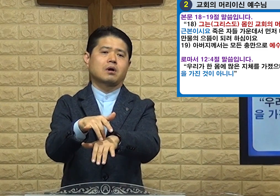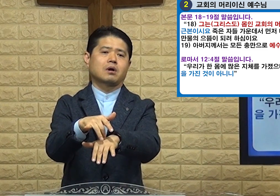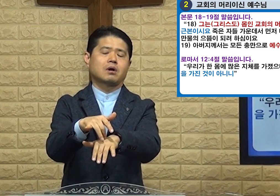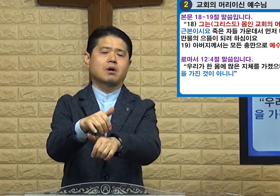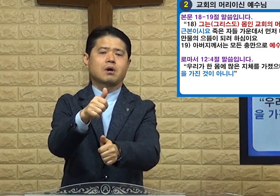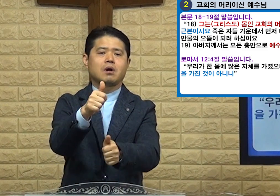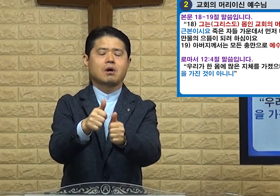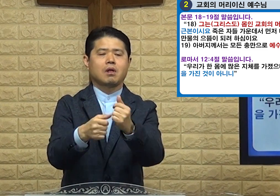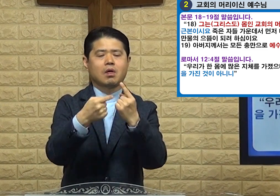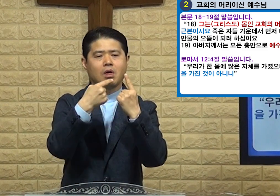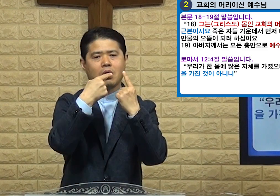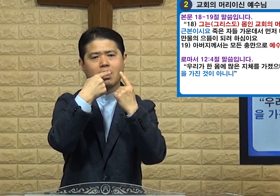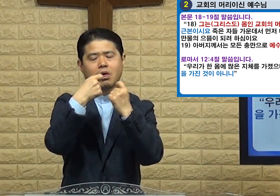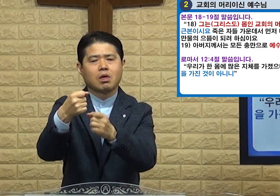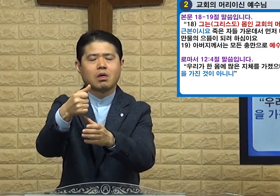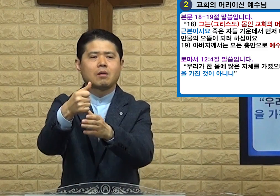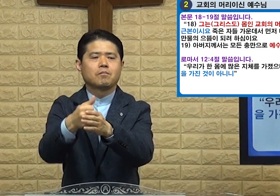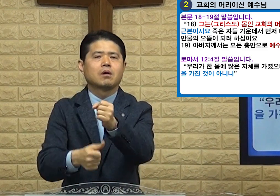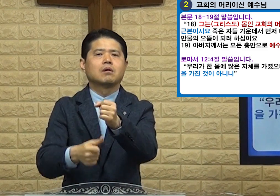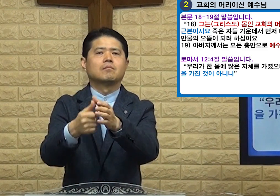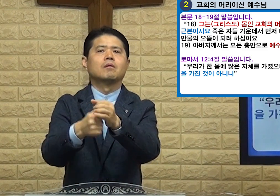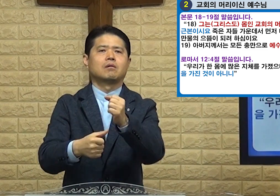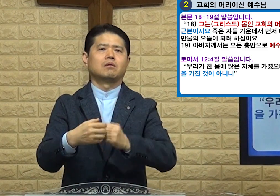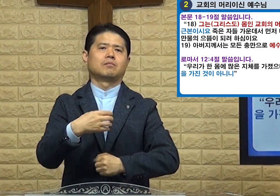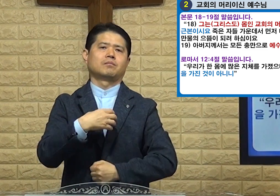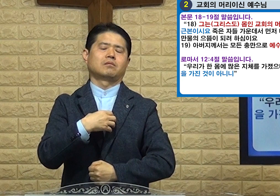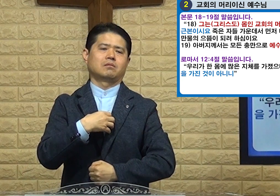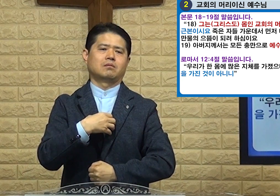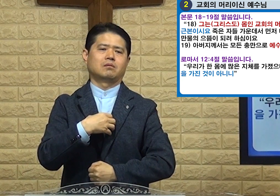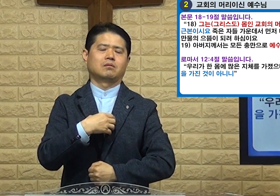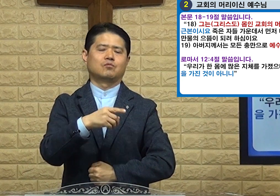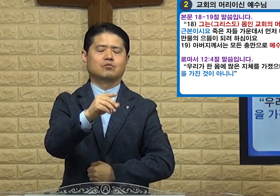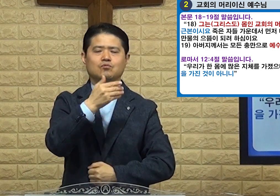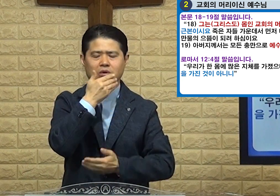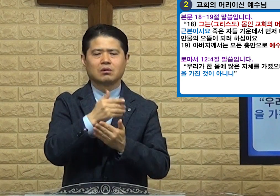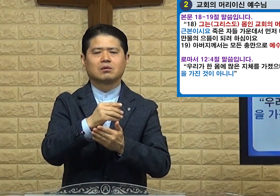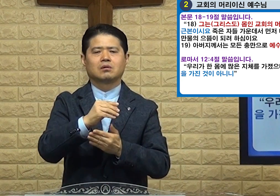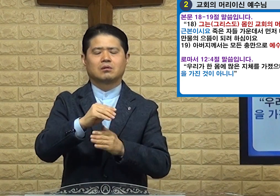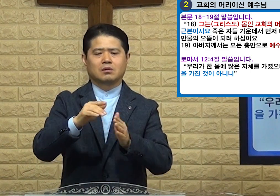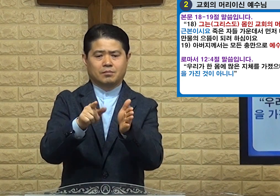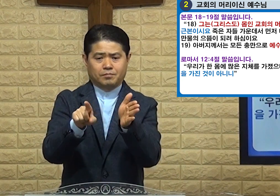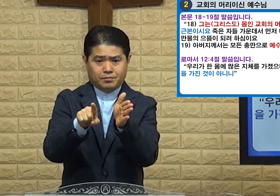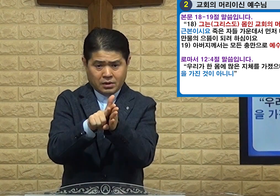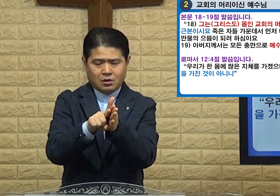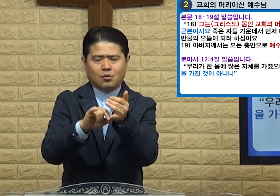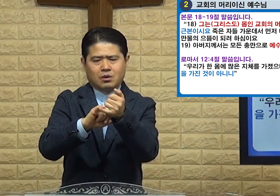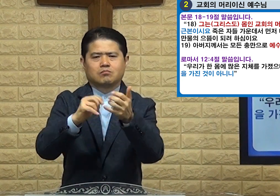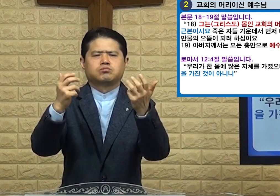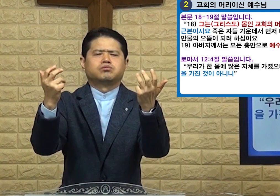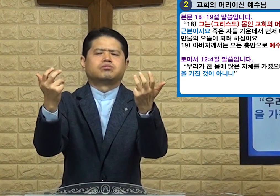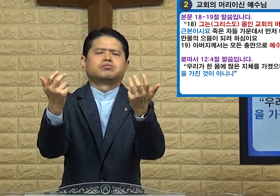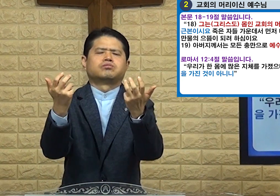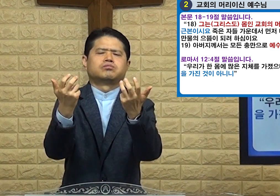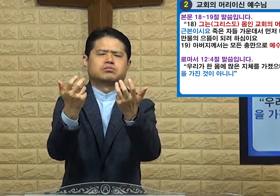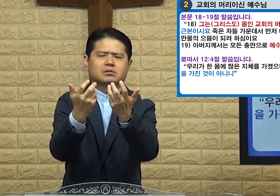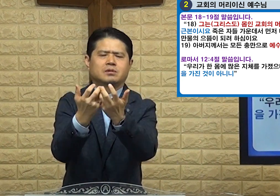바로 이 죄에 빠지고 이 마귀의 통속이 된다는 것입니다. 정말 우리가